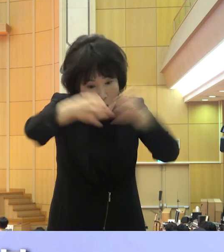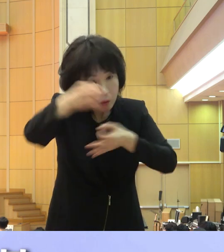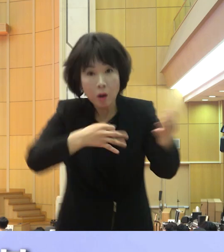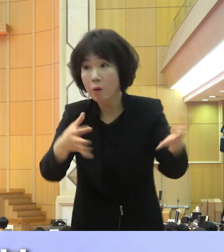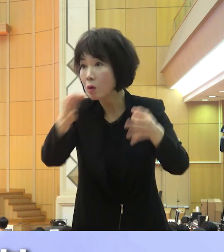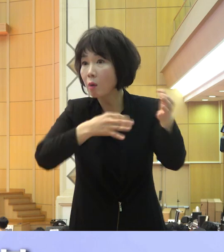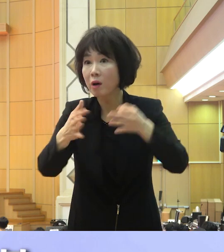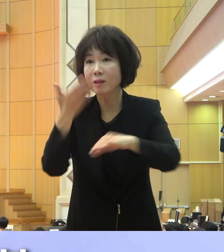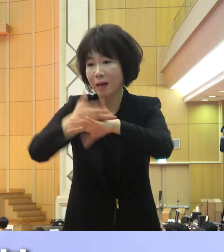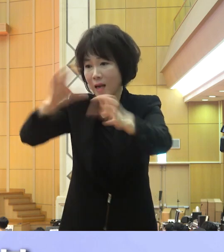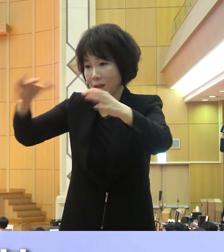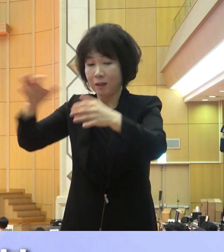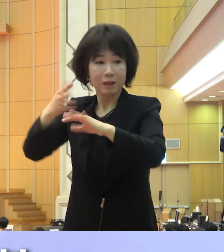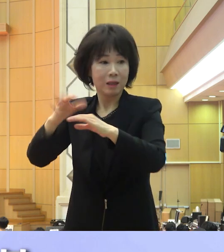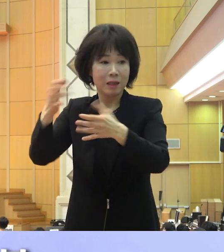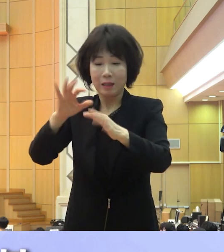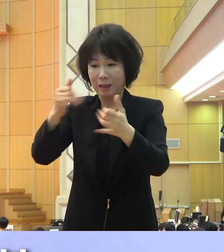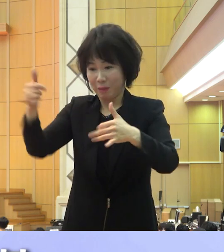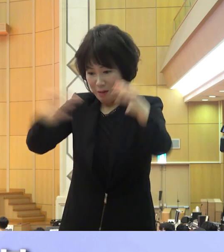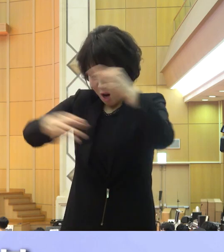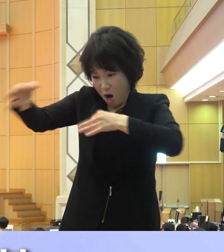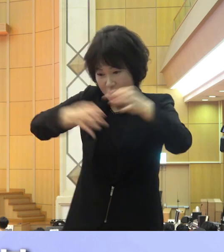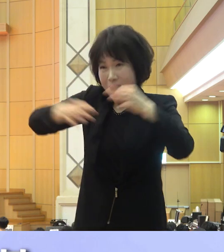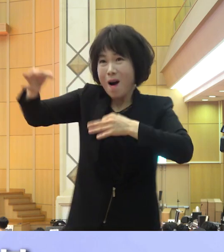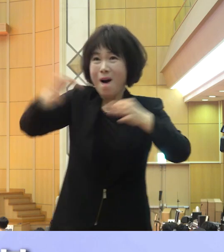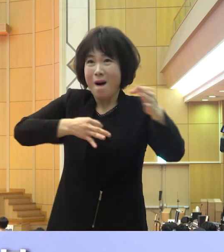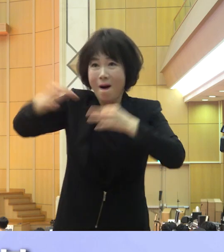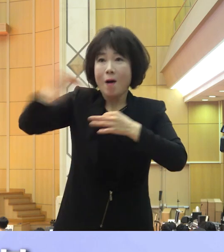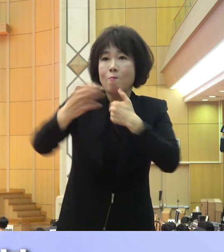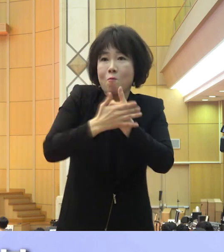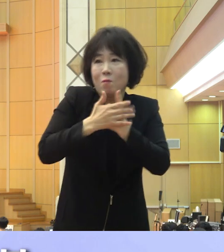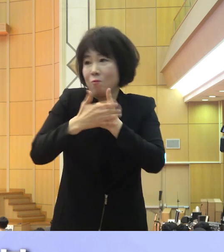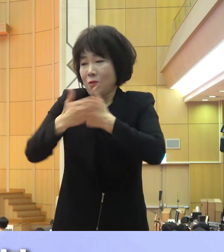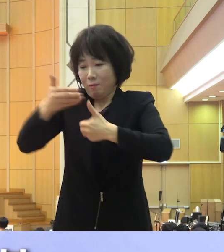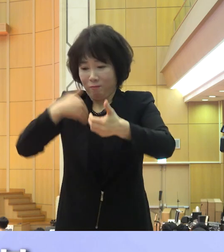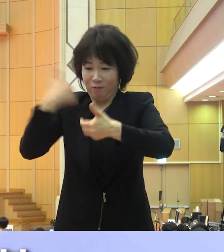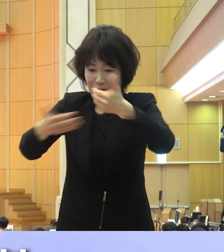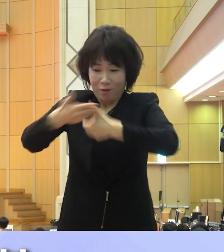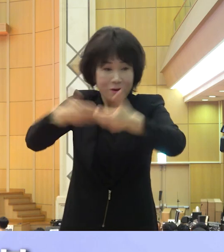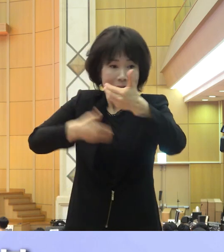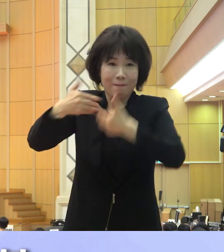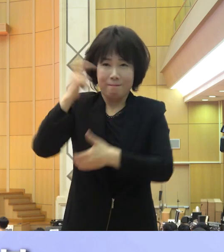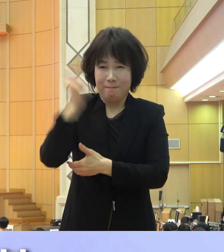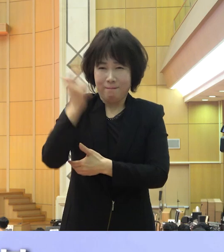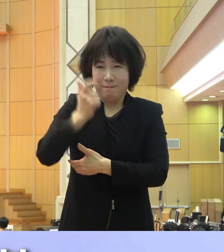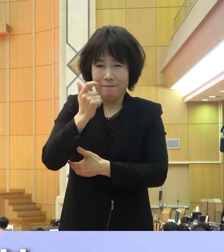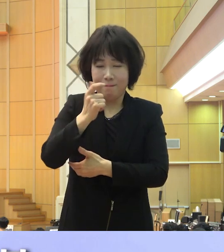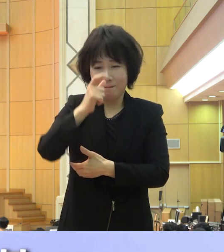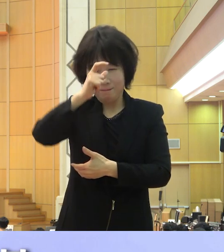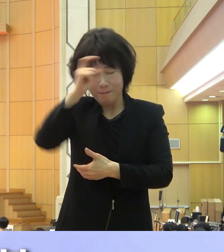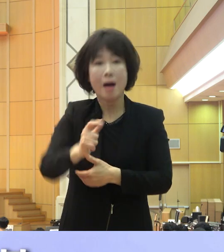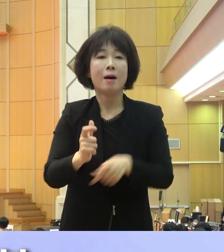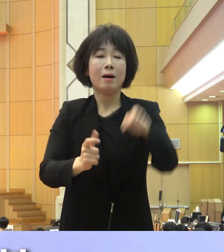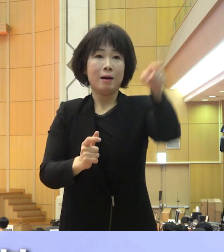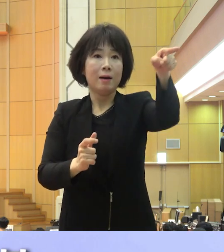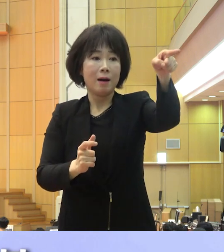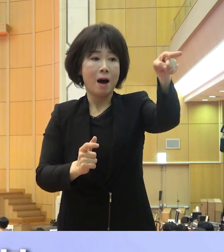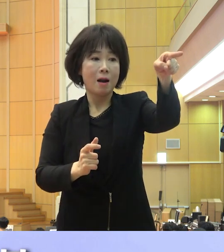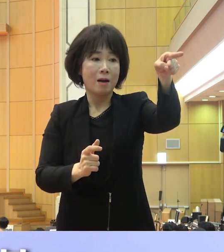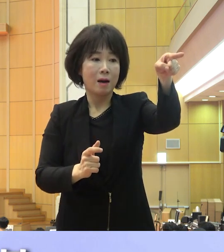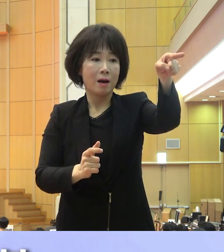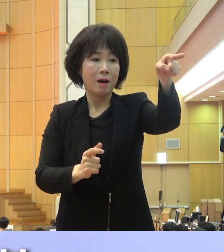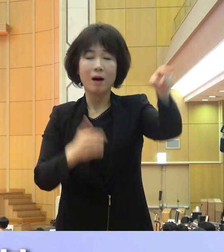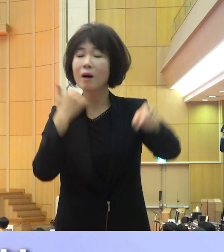성금을 보내주고 이래 가지고 막 버티는 거예요. 여러분 뭐 그 당시에 다 살았으니까 내가 얘기하면